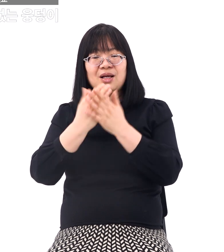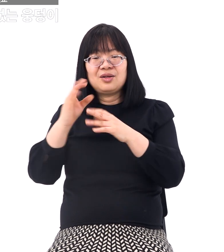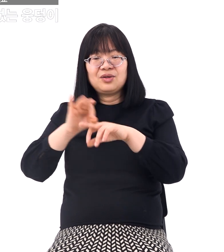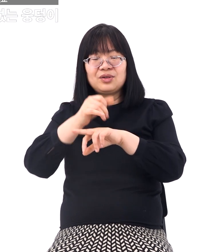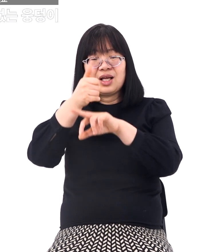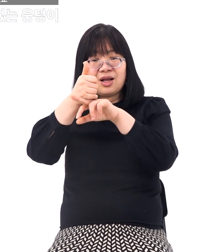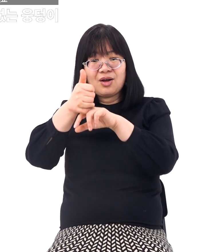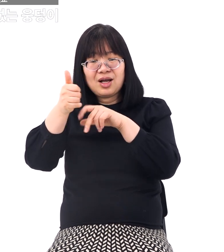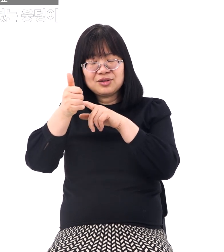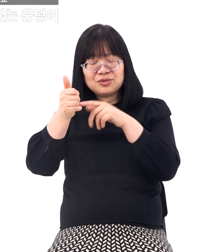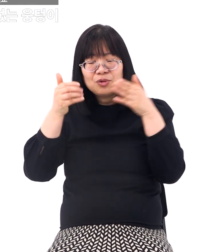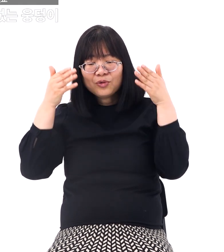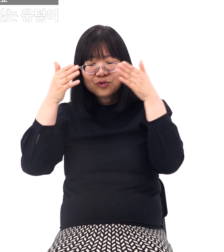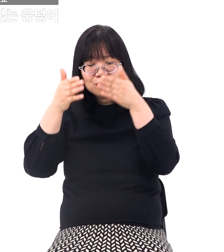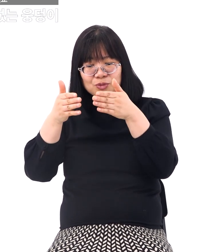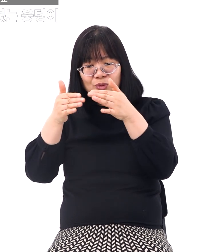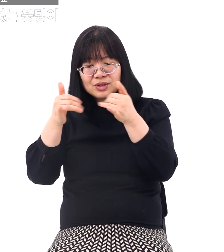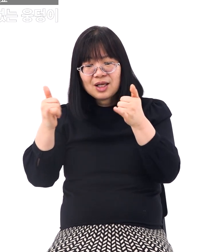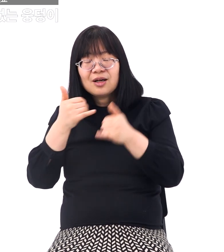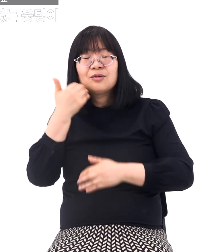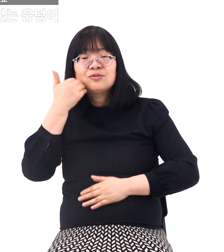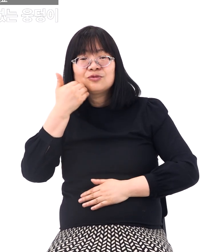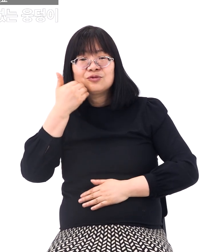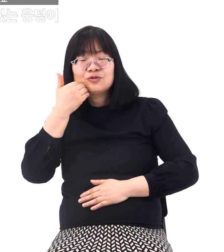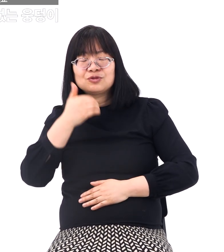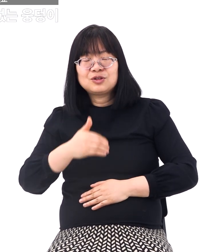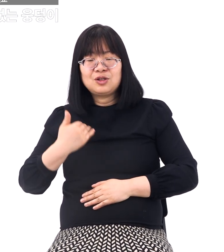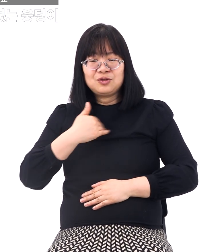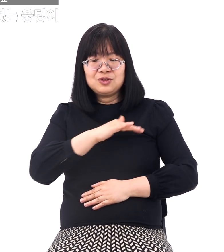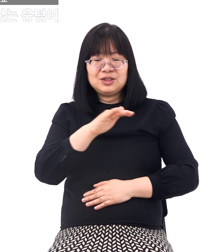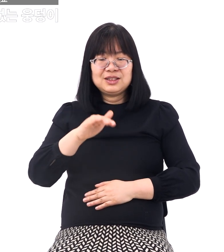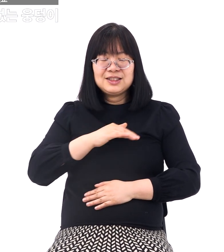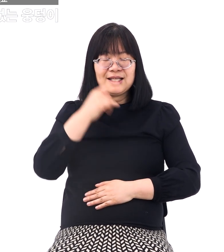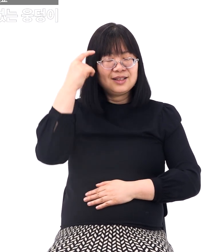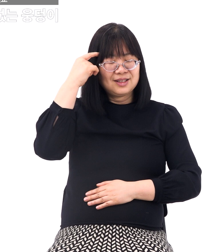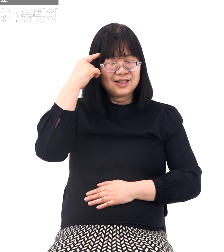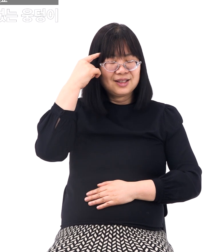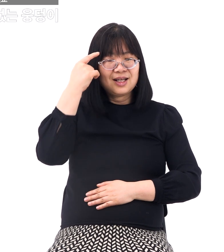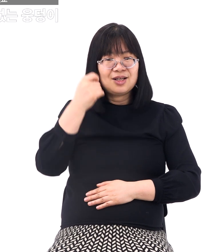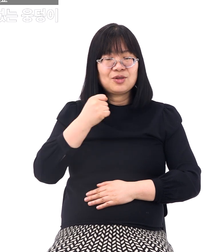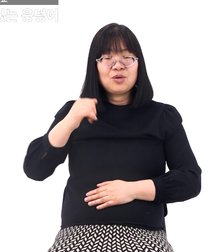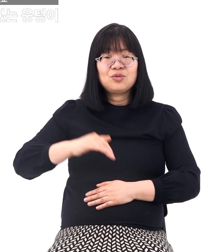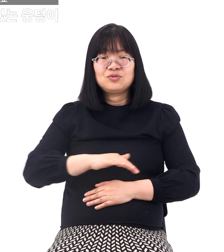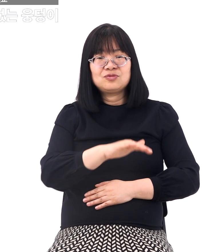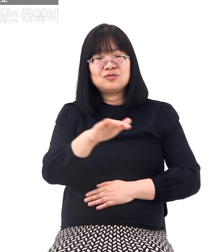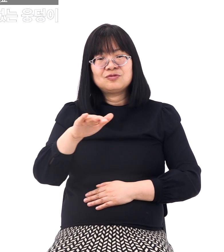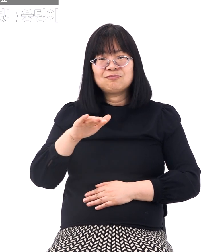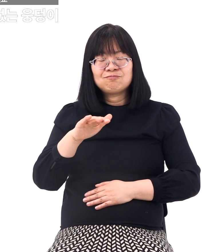하나님의 아들로 주목했겠어요? 우리의 이성으로는, 우리의